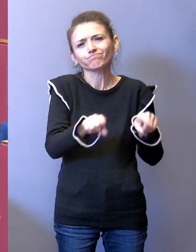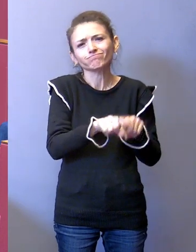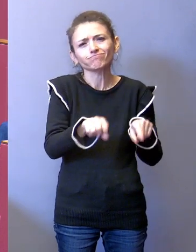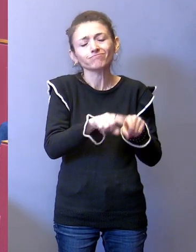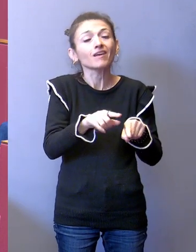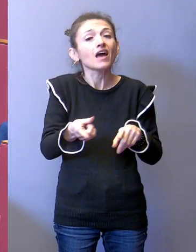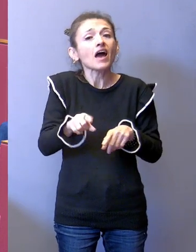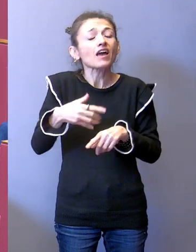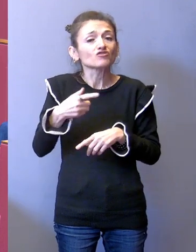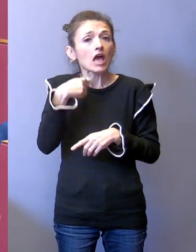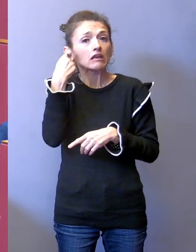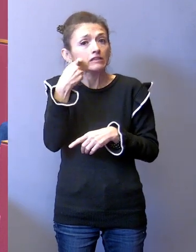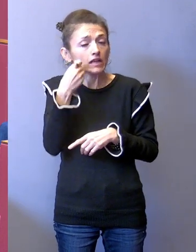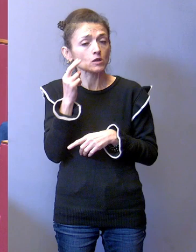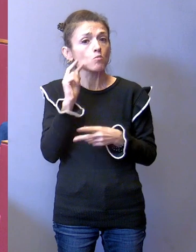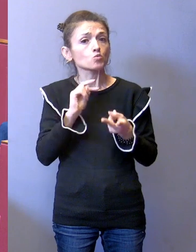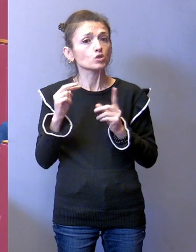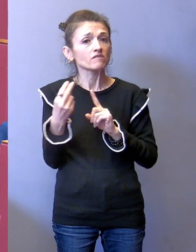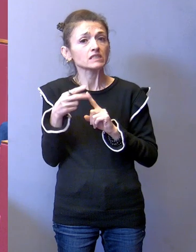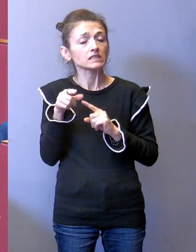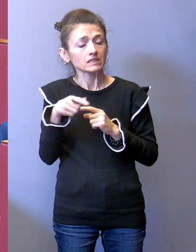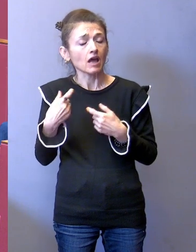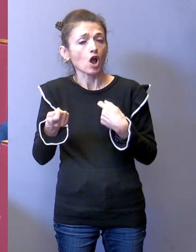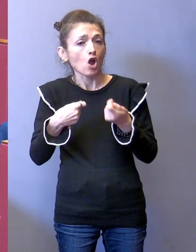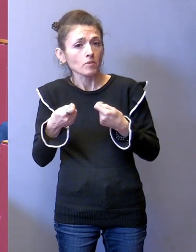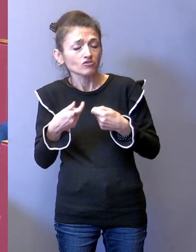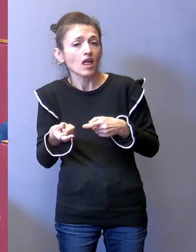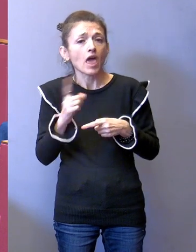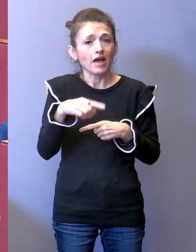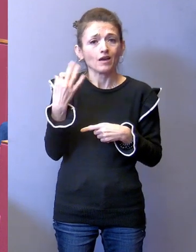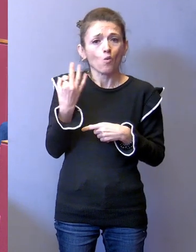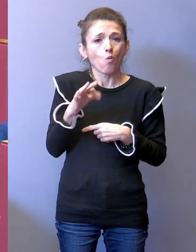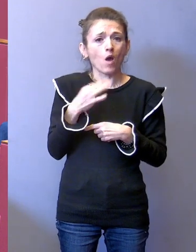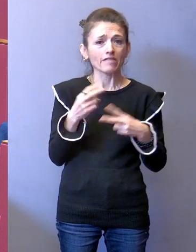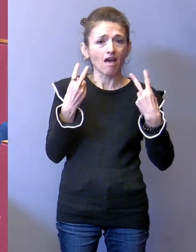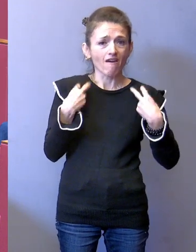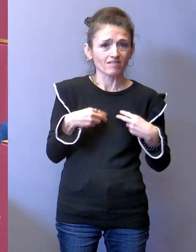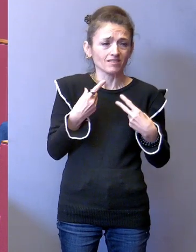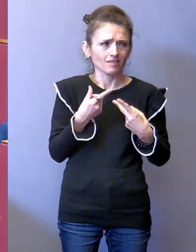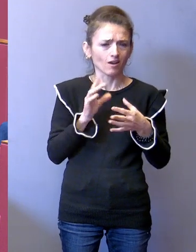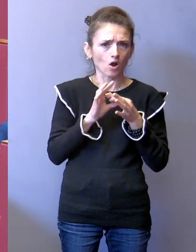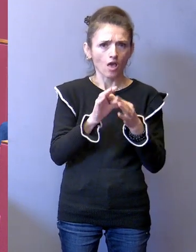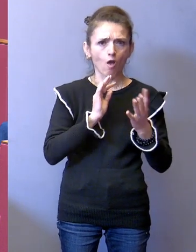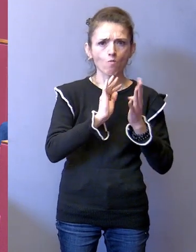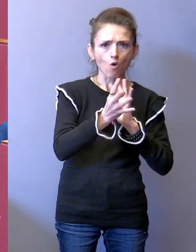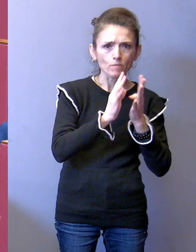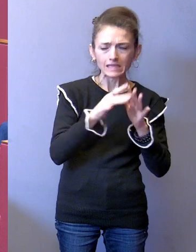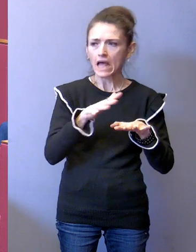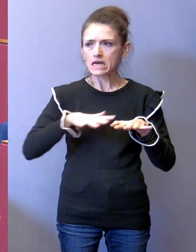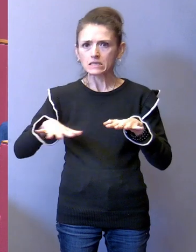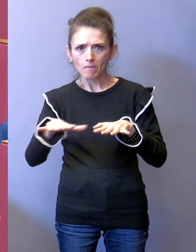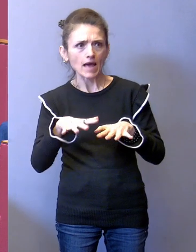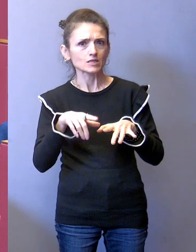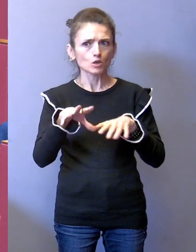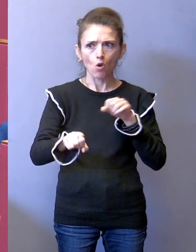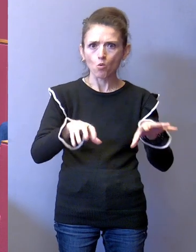interessi dal punto di vista commerciale e certamente della qualità della vita per quello che riguarda la mobilità gli spazi e altrettanto al